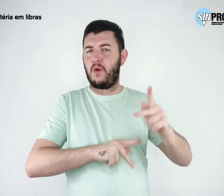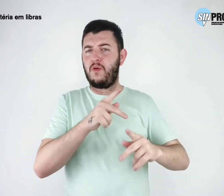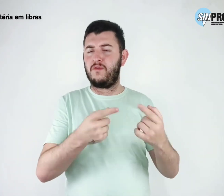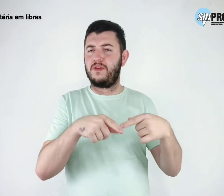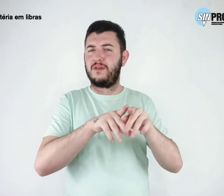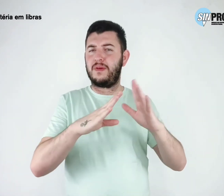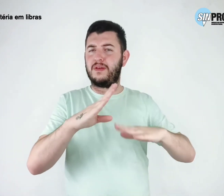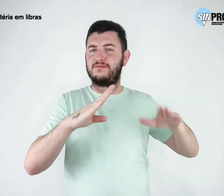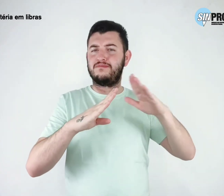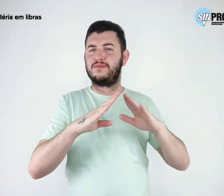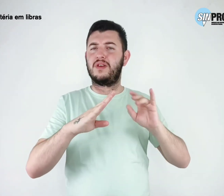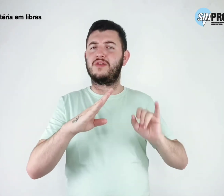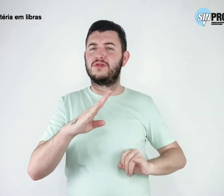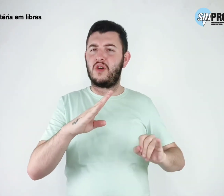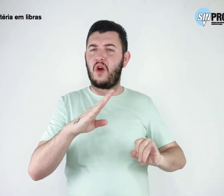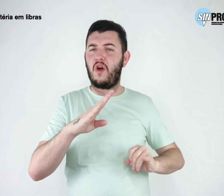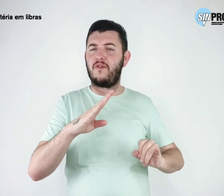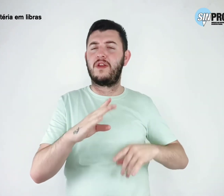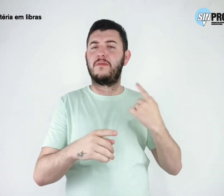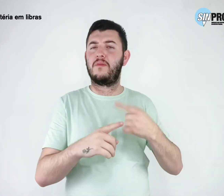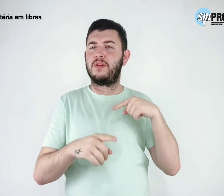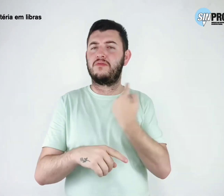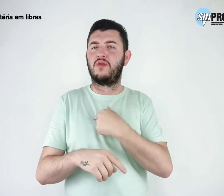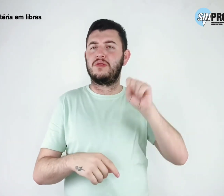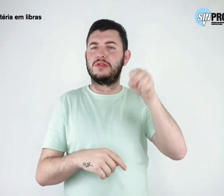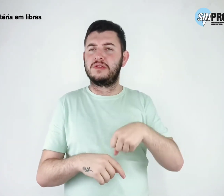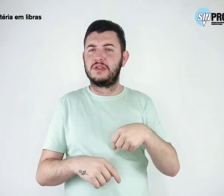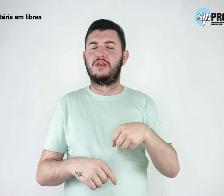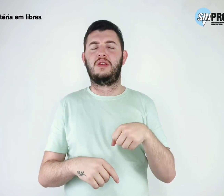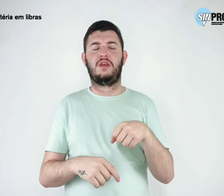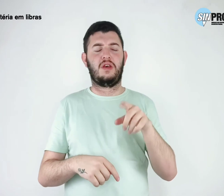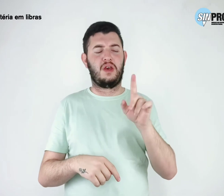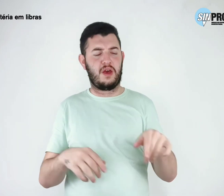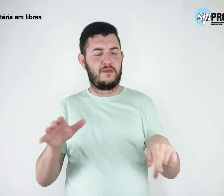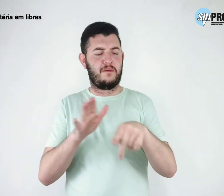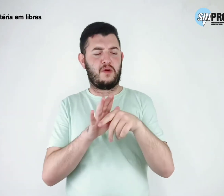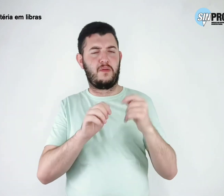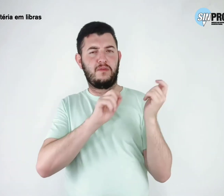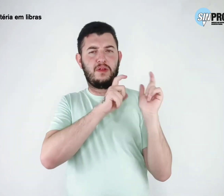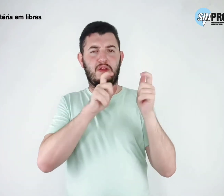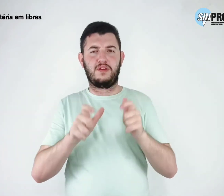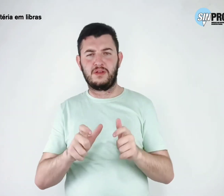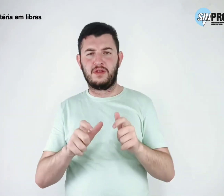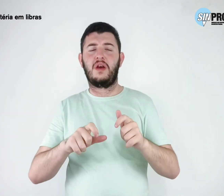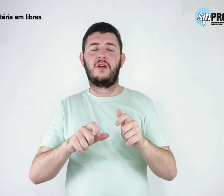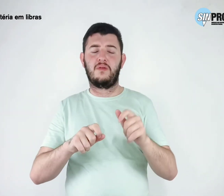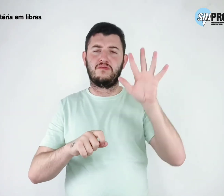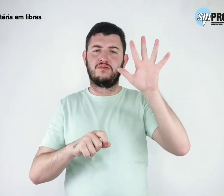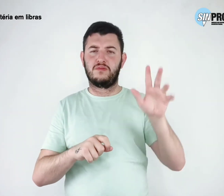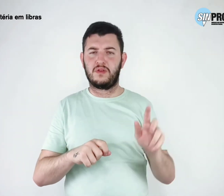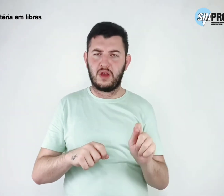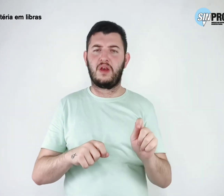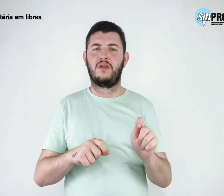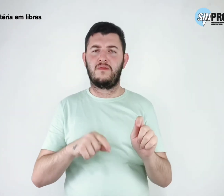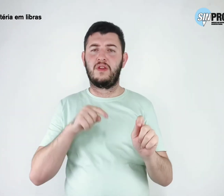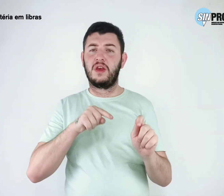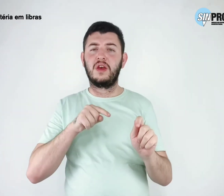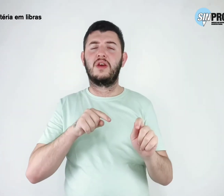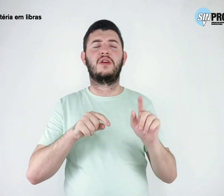vêm sofrendo por sermos, sim, oriundos das tradições africanas, resistentes desde